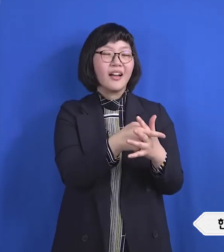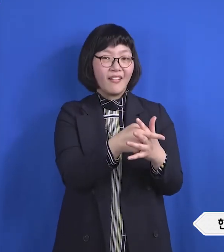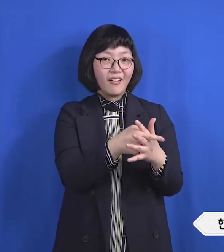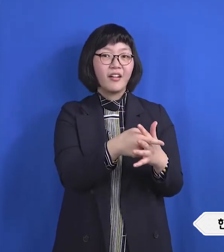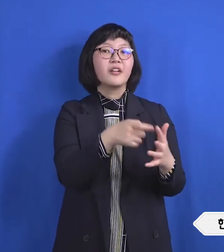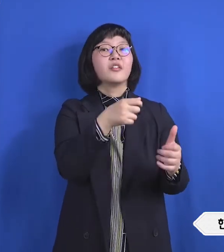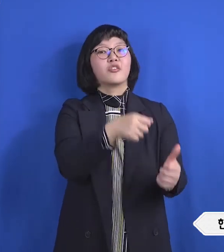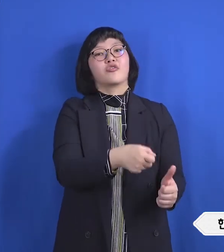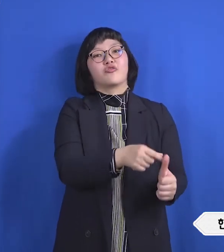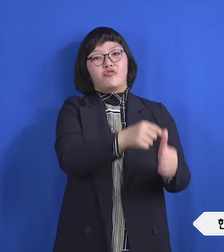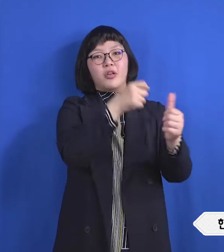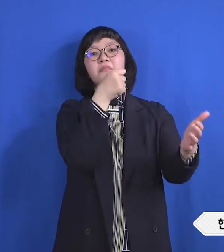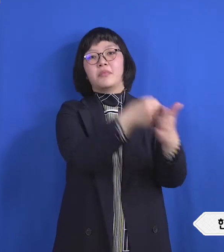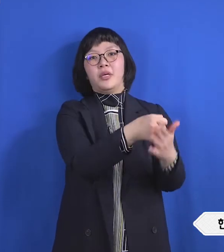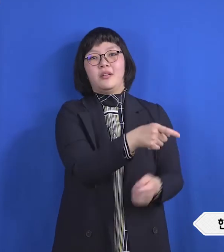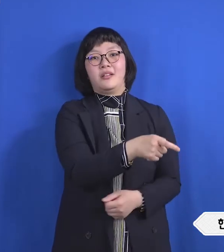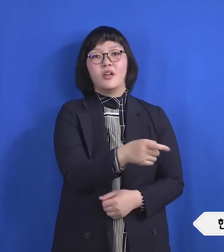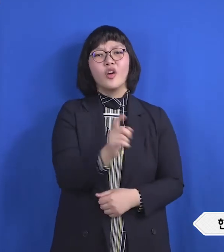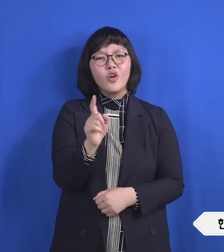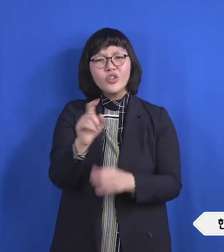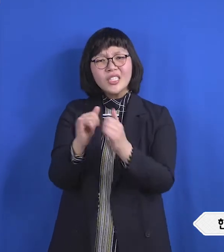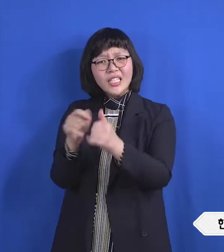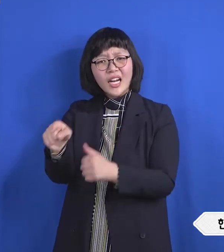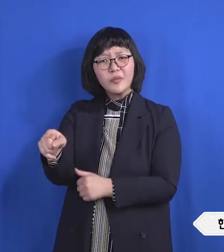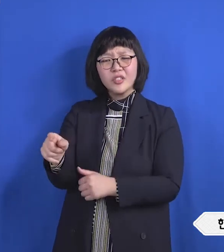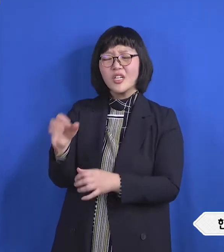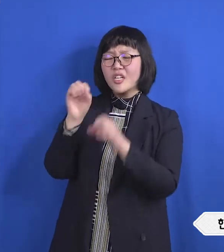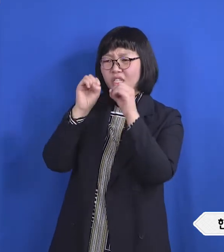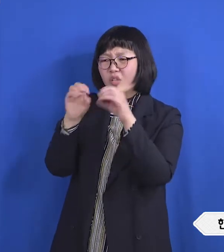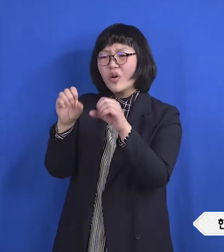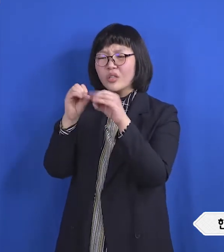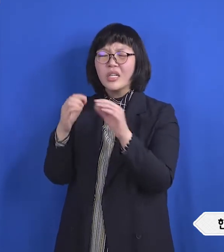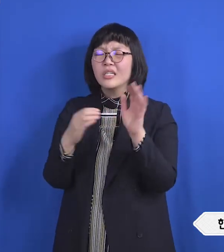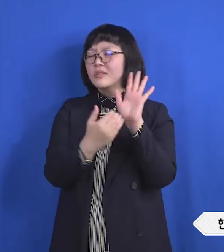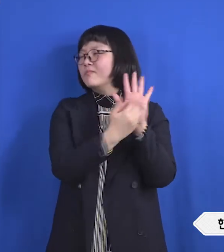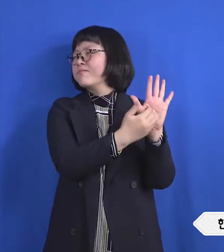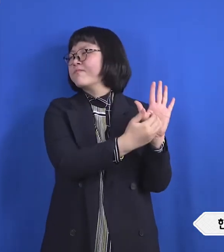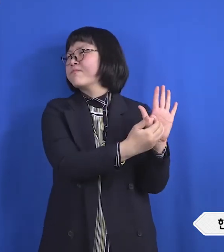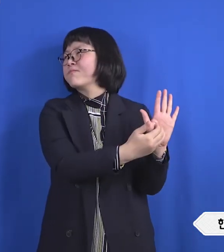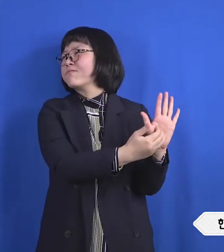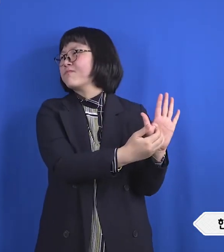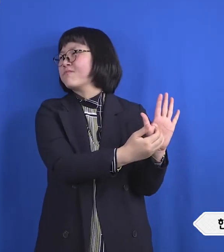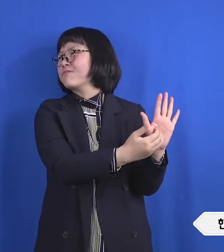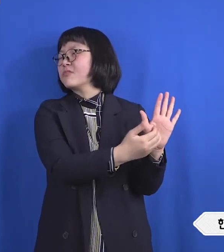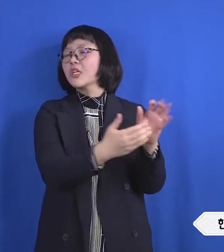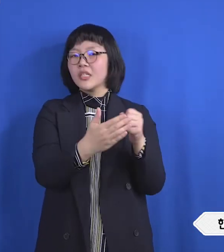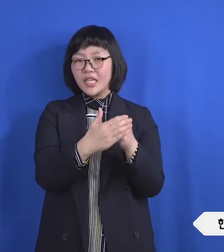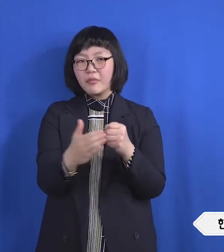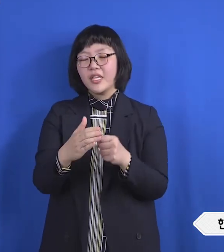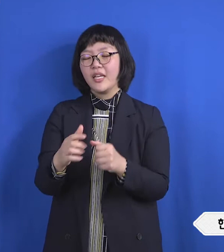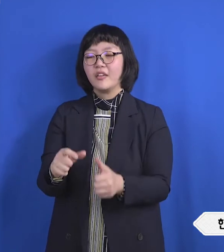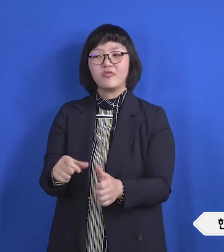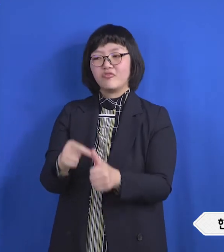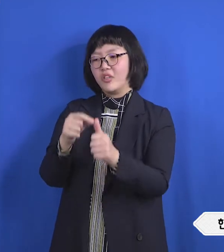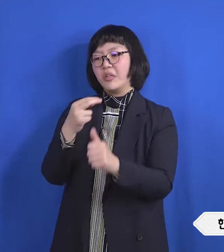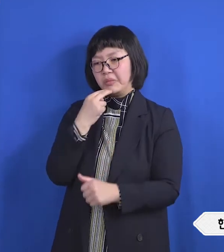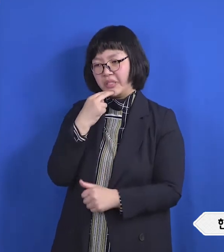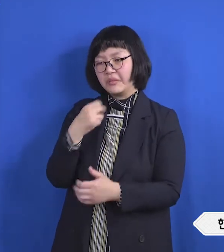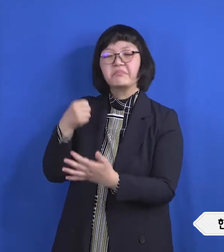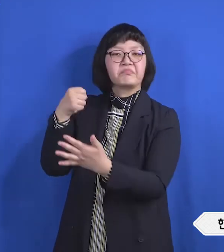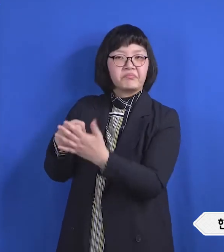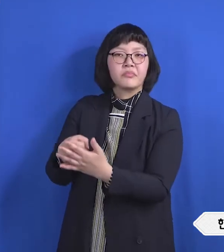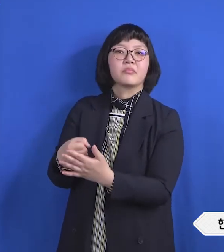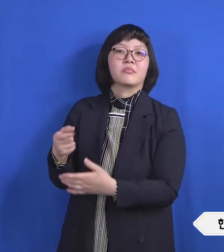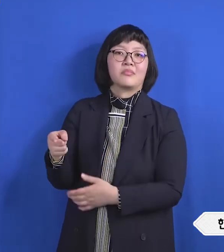아무리 전도를 해도 죽으라고 안 믿는 것을 하나님이 보시고 창세전에 구원받지 못하도록 예정을 하신